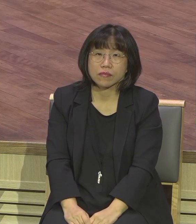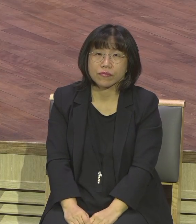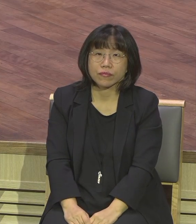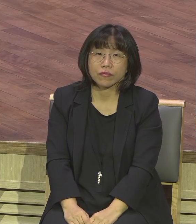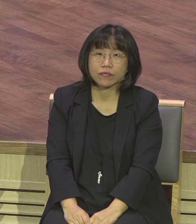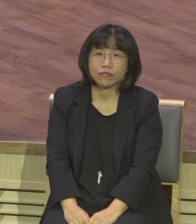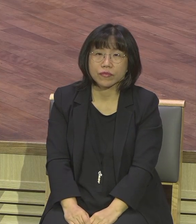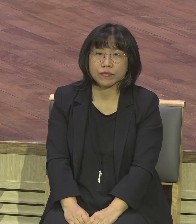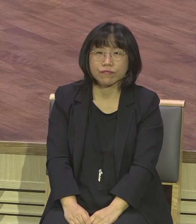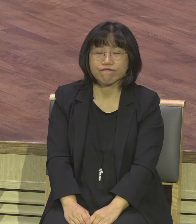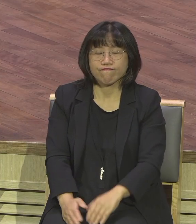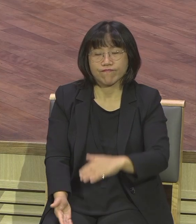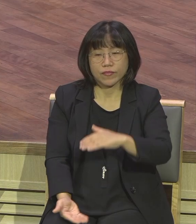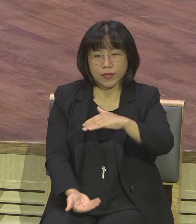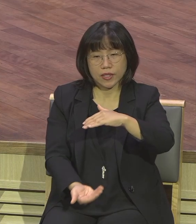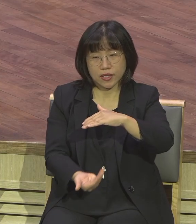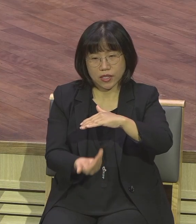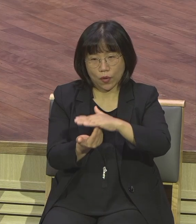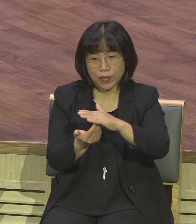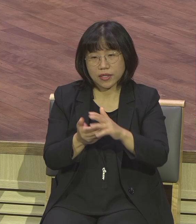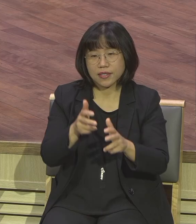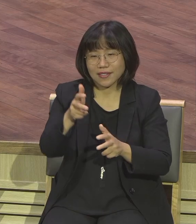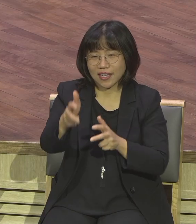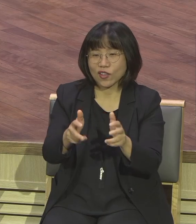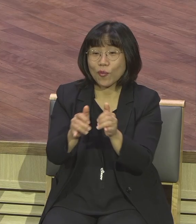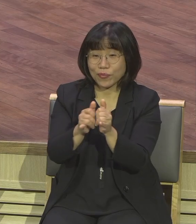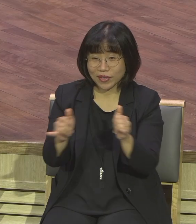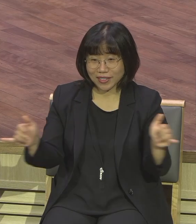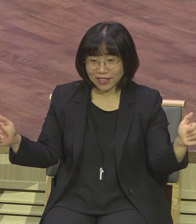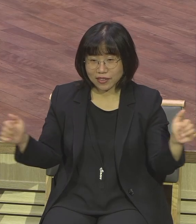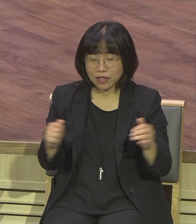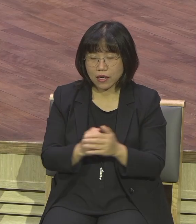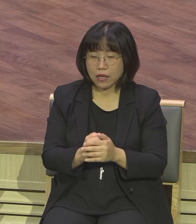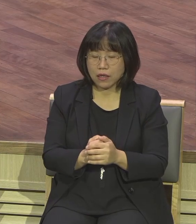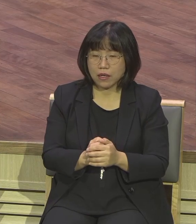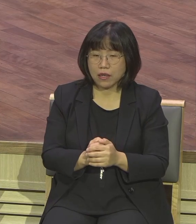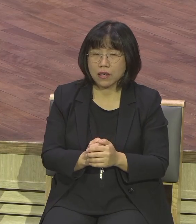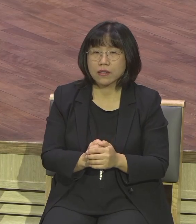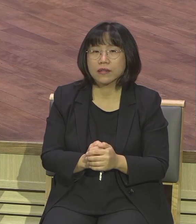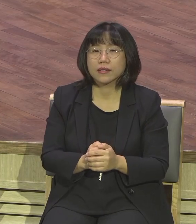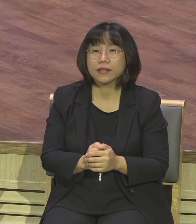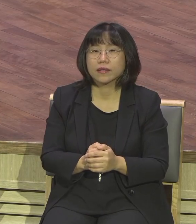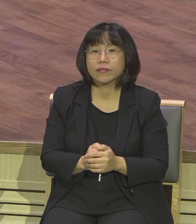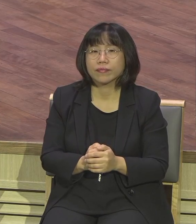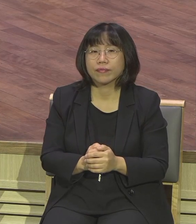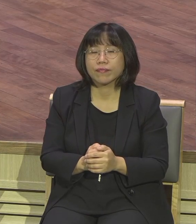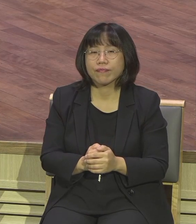아, 선비 산업이 된다. 근데 지금 어제 오늘까지